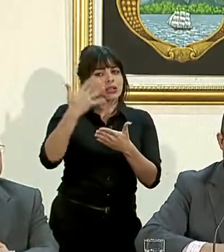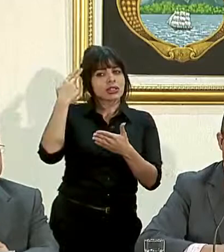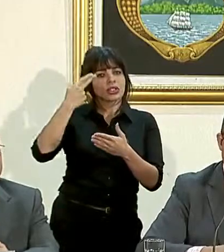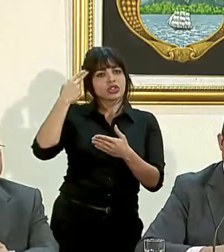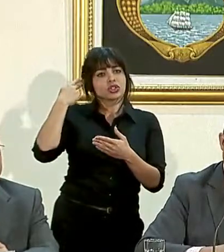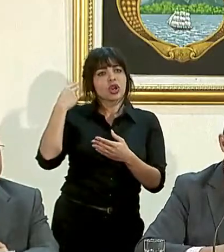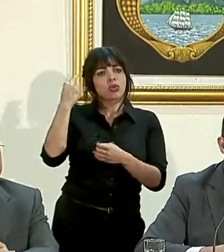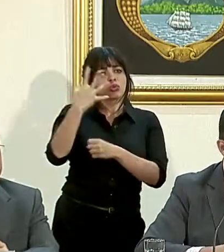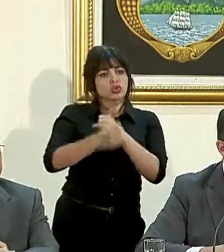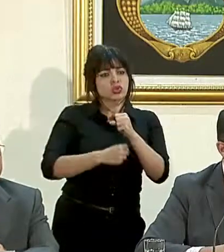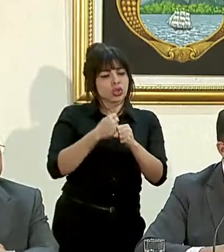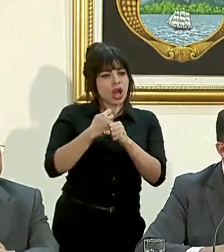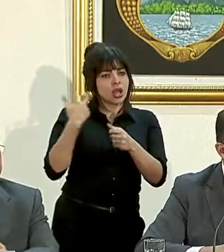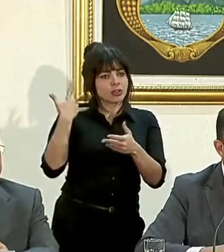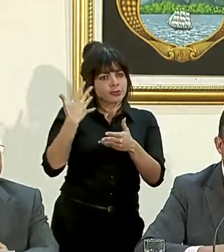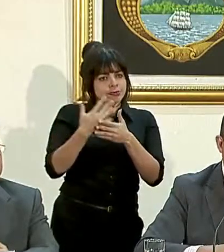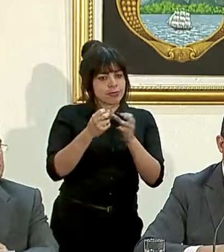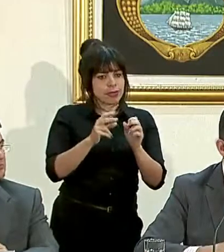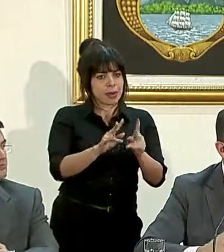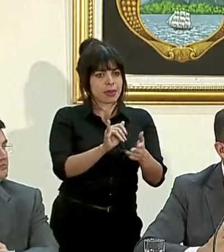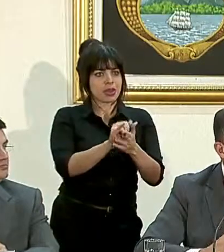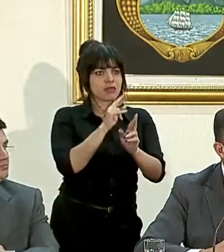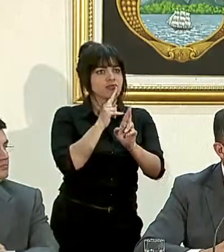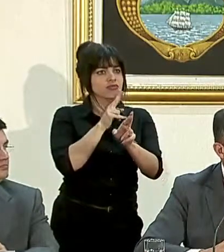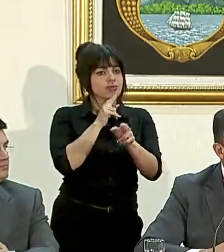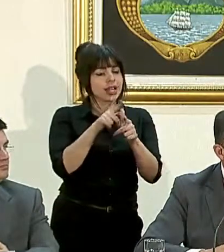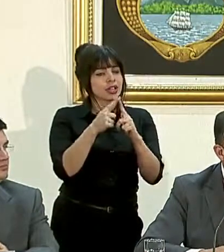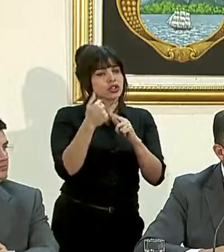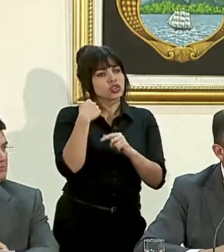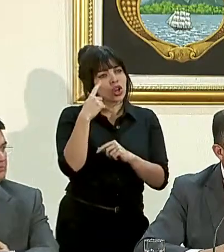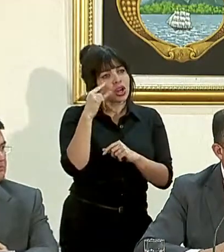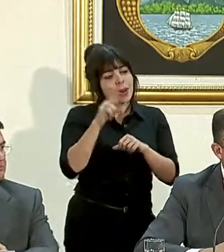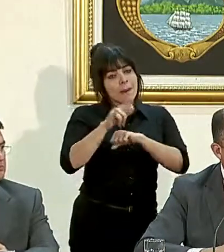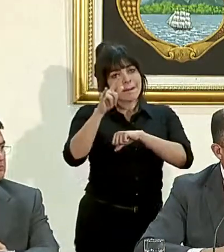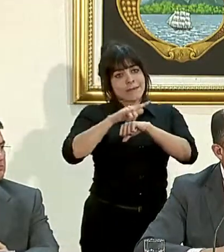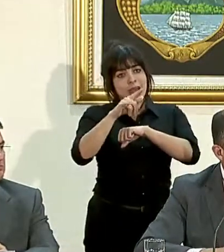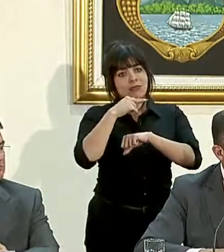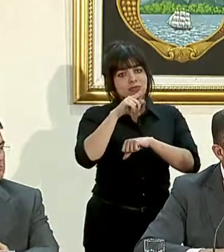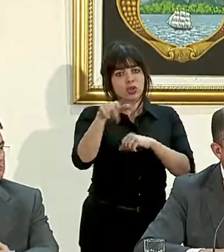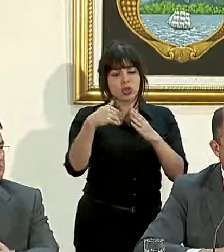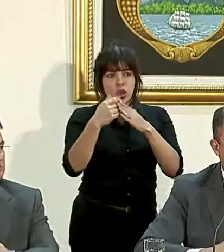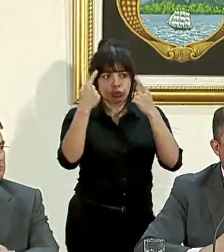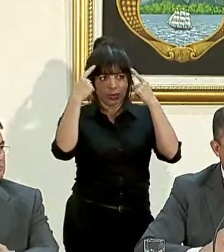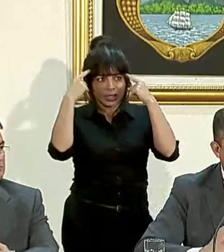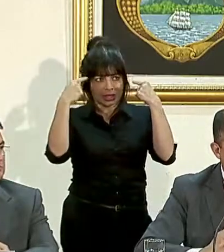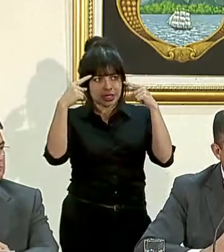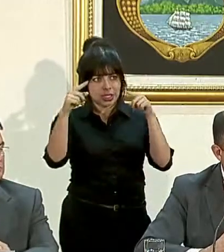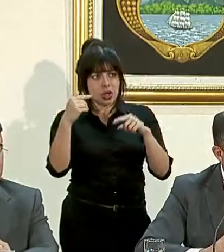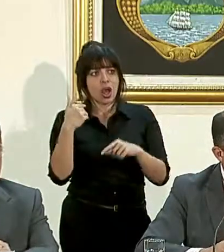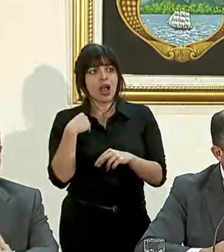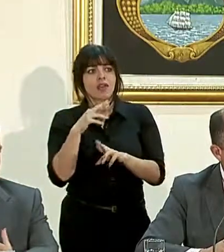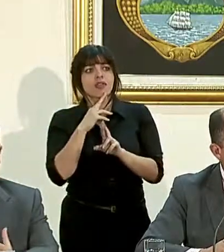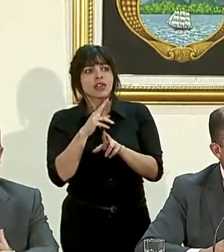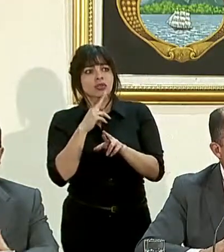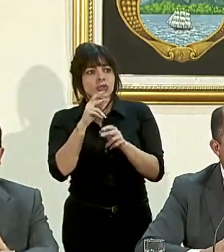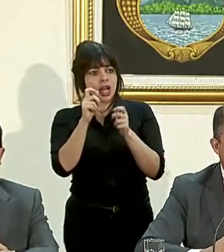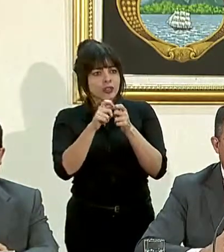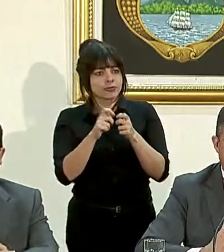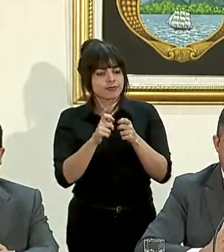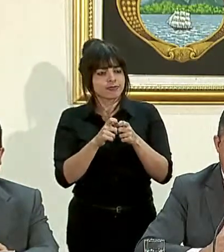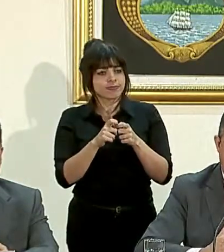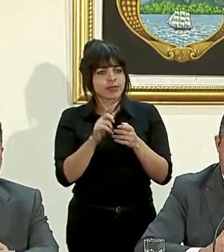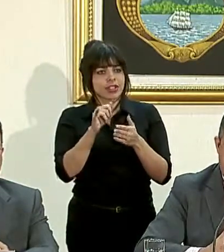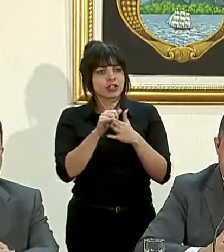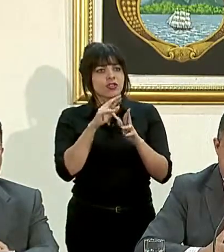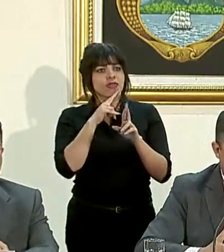muchos años permite que eso sea así. Entonces, yo creo que los viajes han sido exitosos, han tenido resultados concretos,